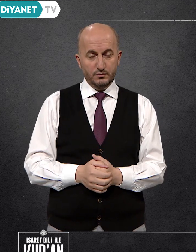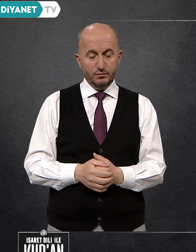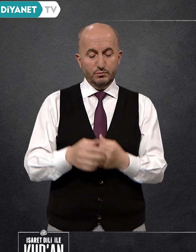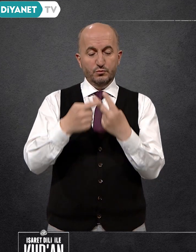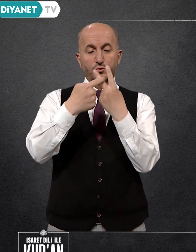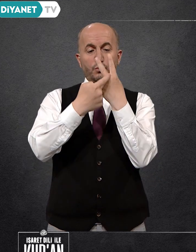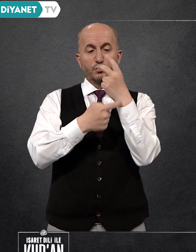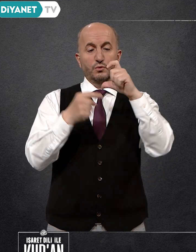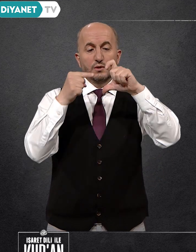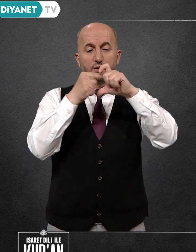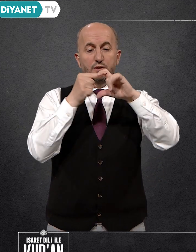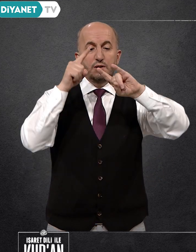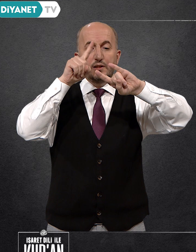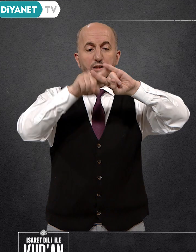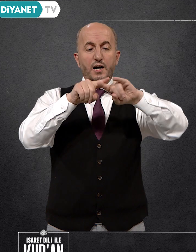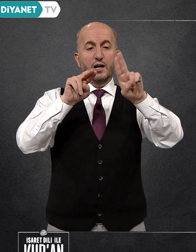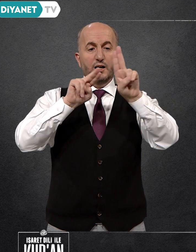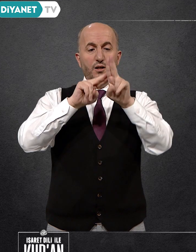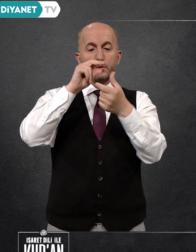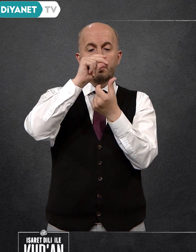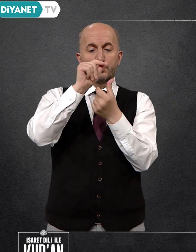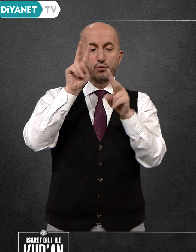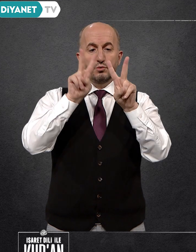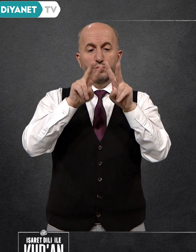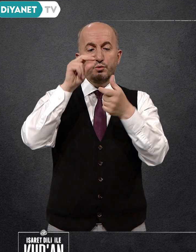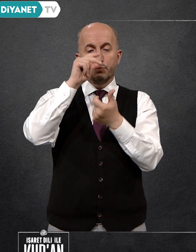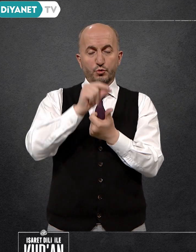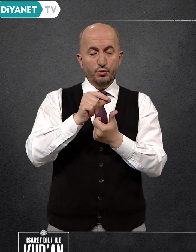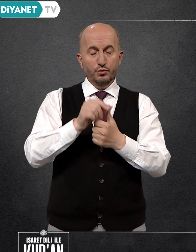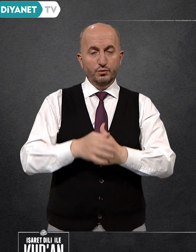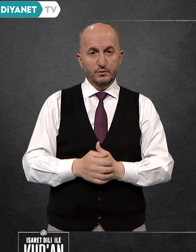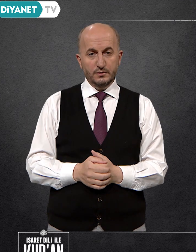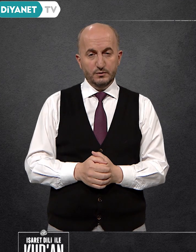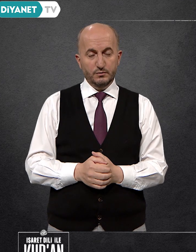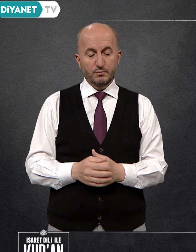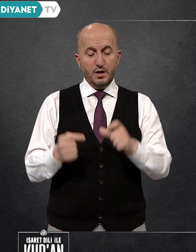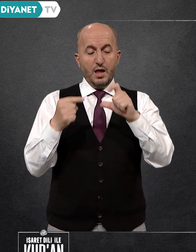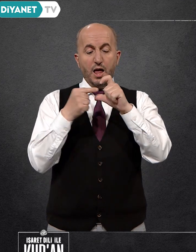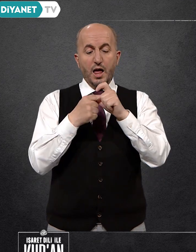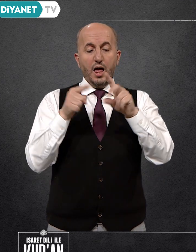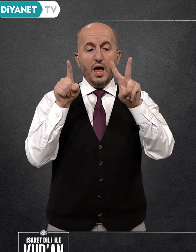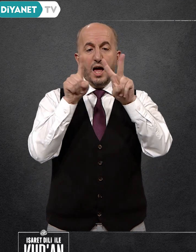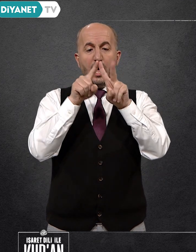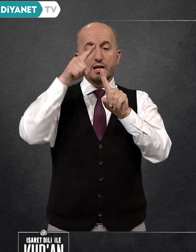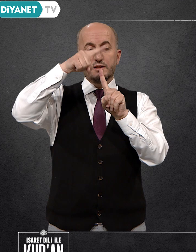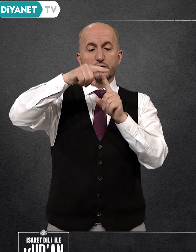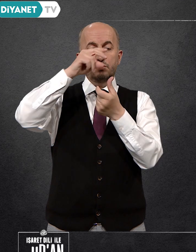yakımı yakını en Tüm bu Men